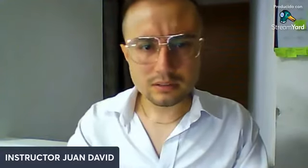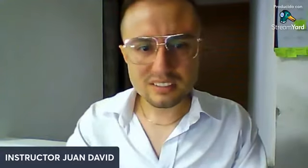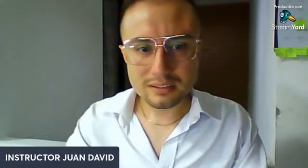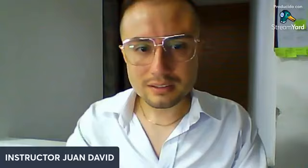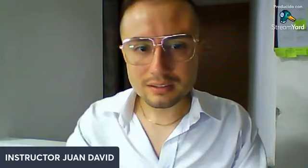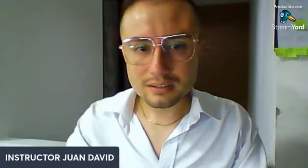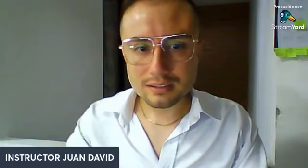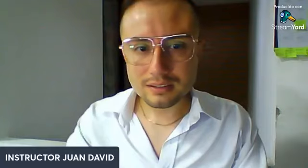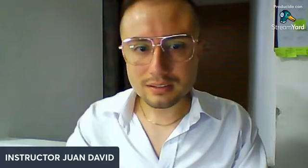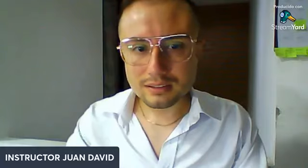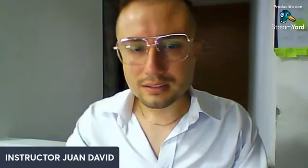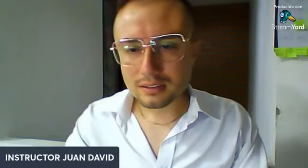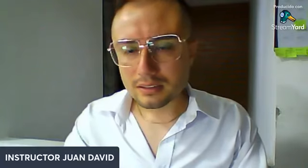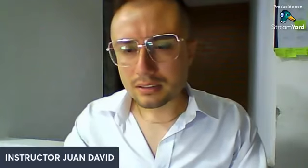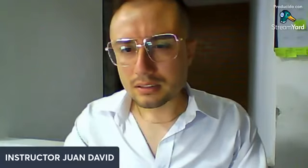¿Ustedes escuchan bien la voz?